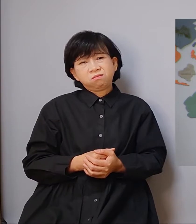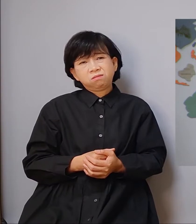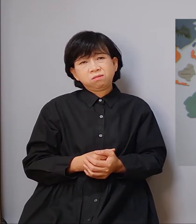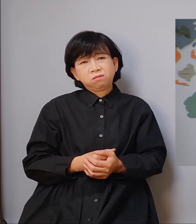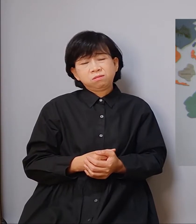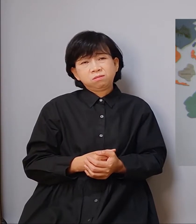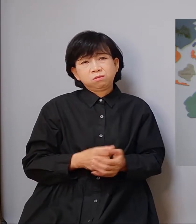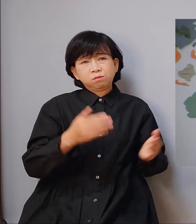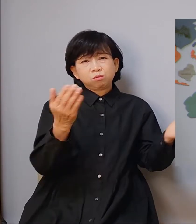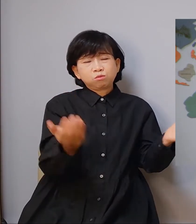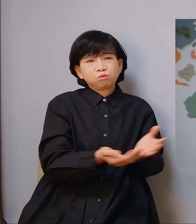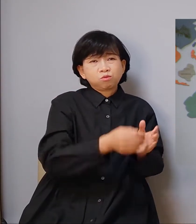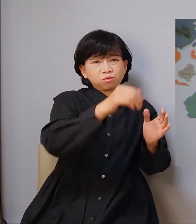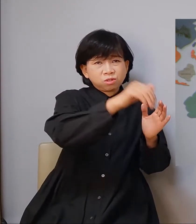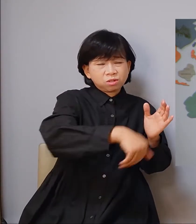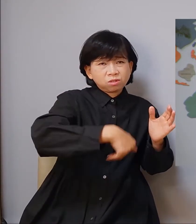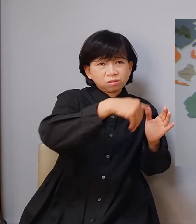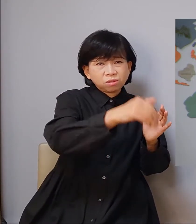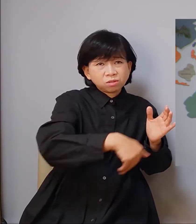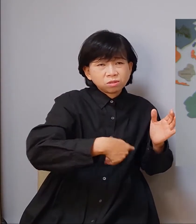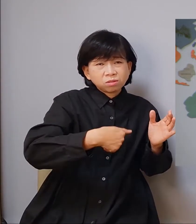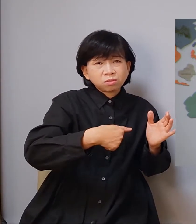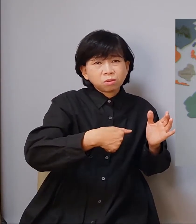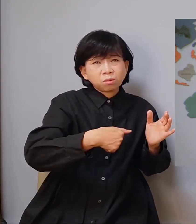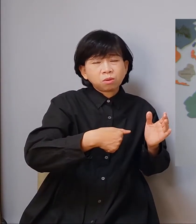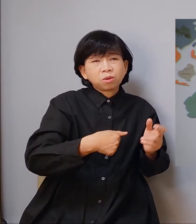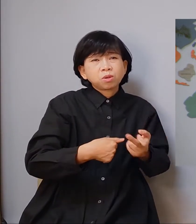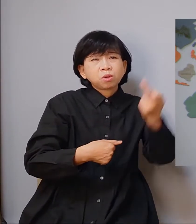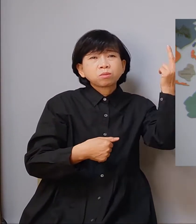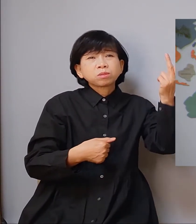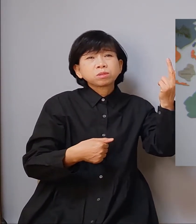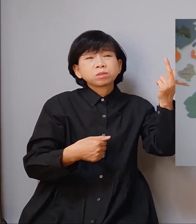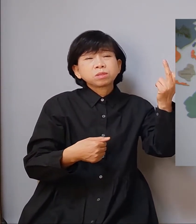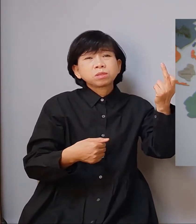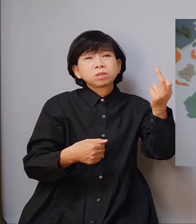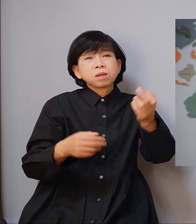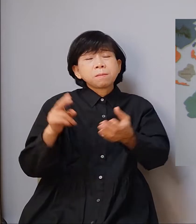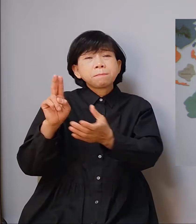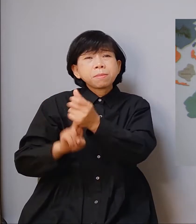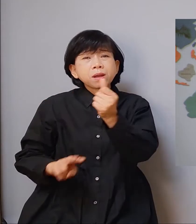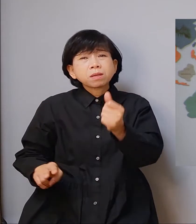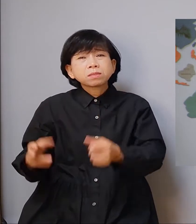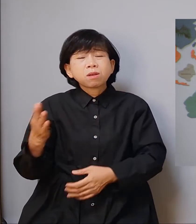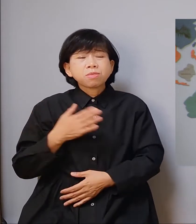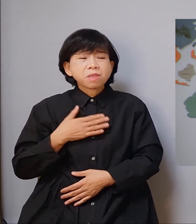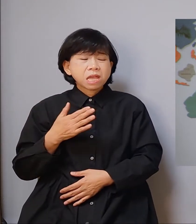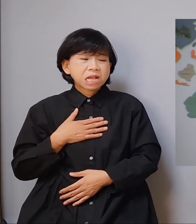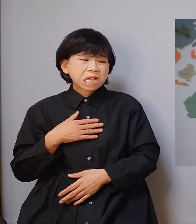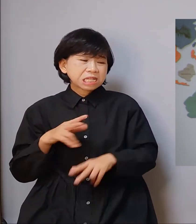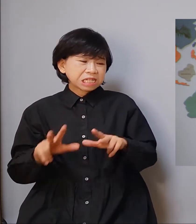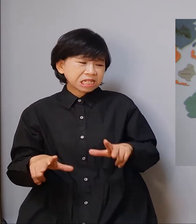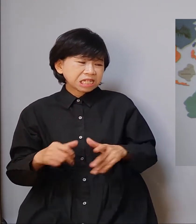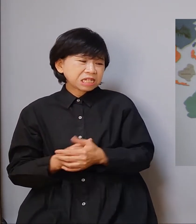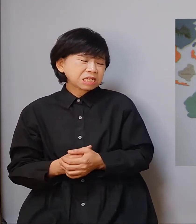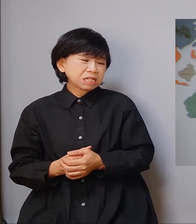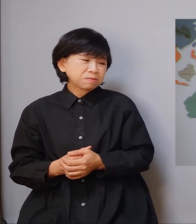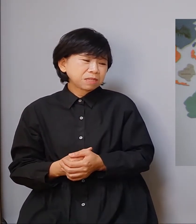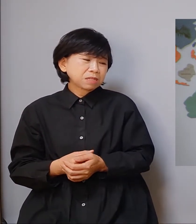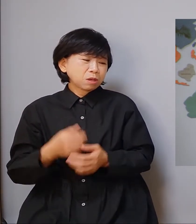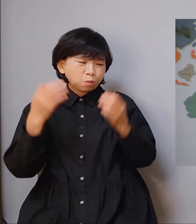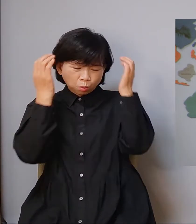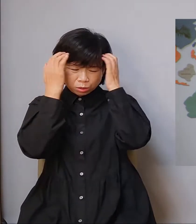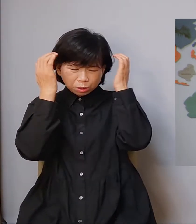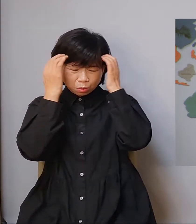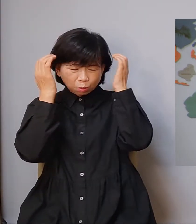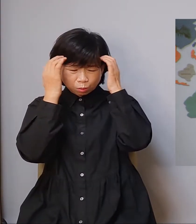구덩이에 던졌던 형들이 상인들에게 팔아먹었는데 그 형들 때문에 내가 이 지경까지 이르렀다가 애굽에